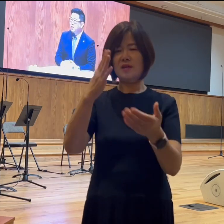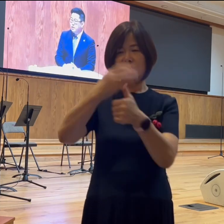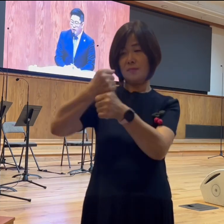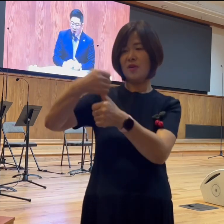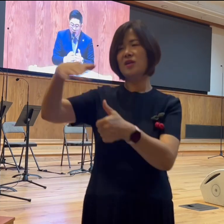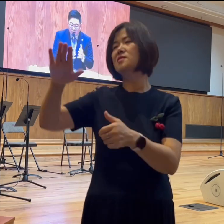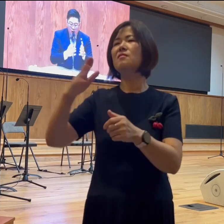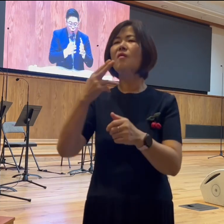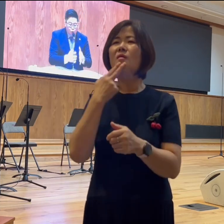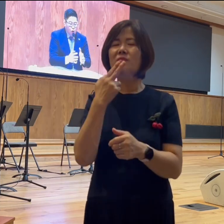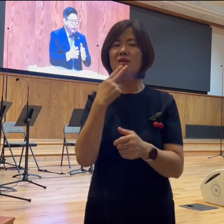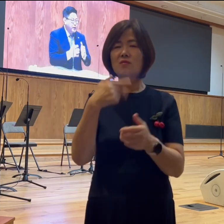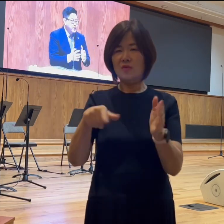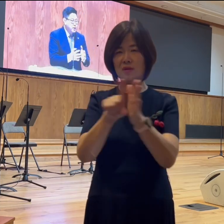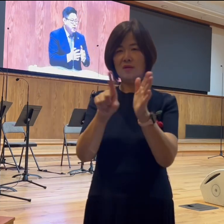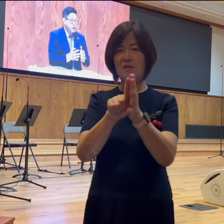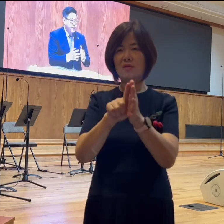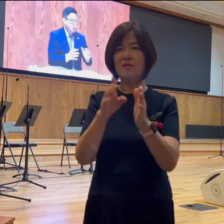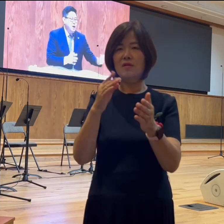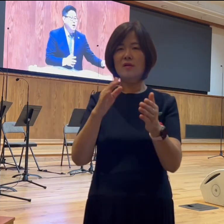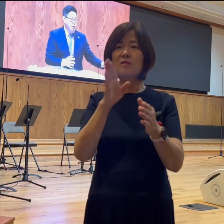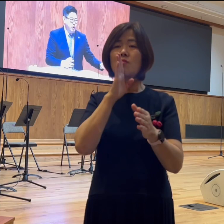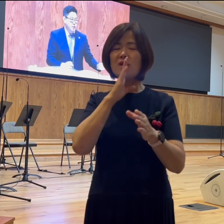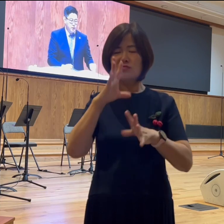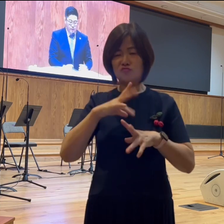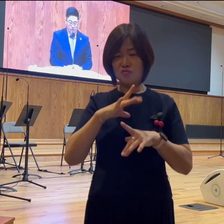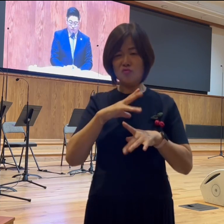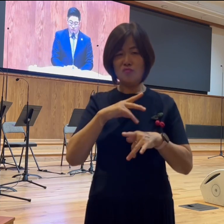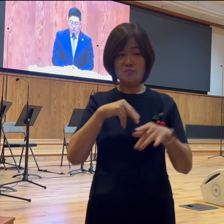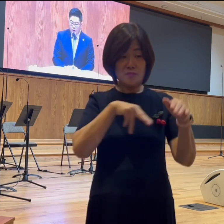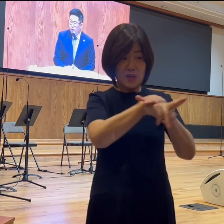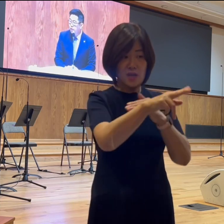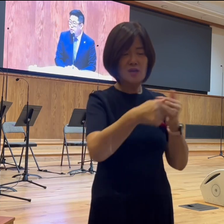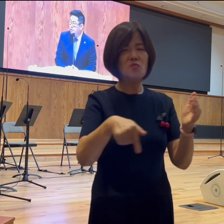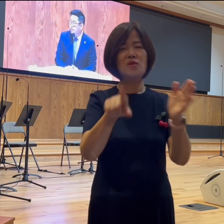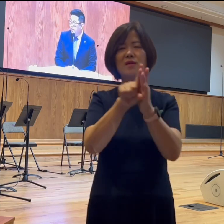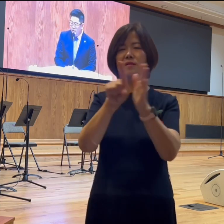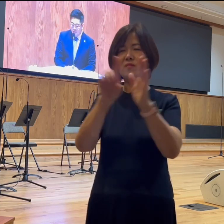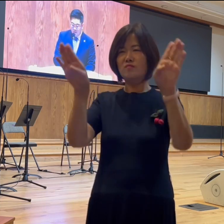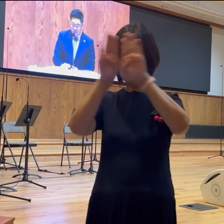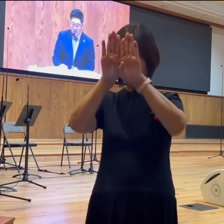위해서, 그 두려움의 대상을 피하기 위해서 그랬던 것이죠.